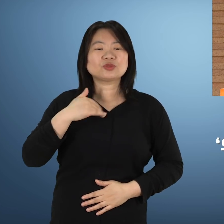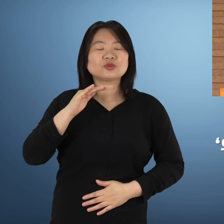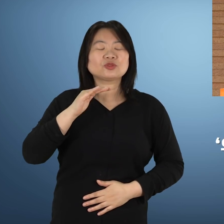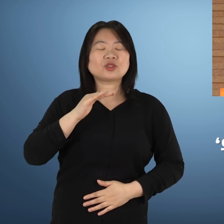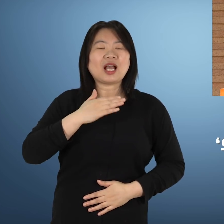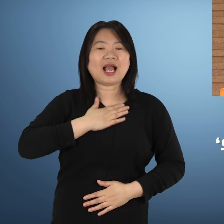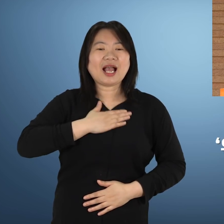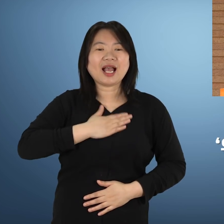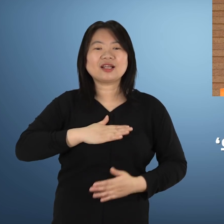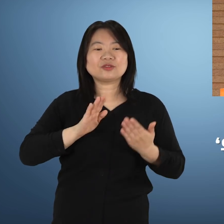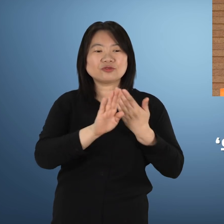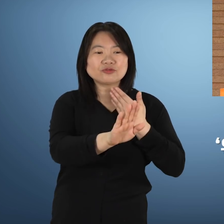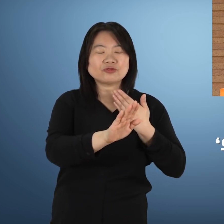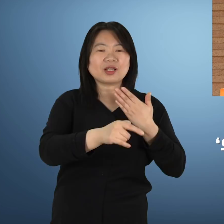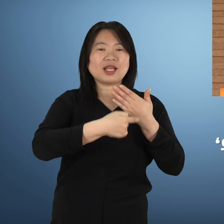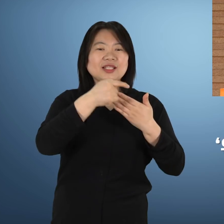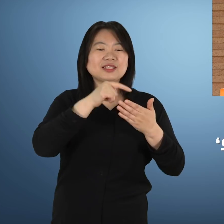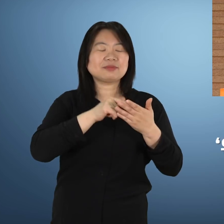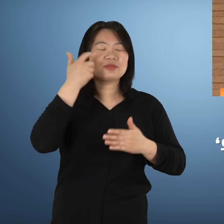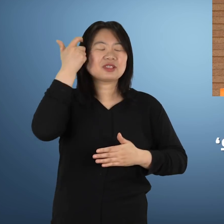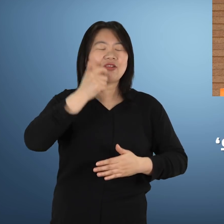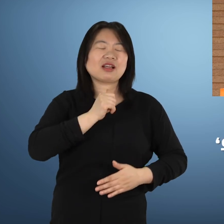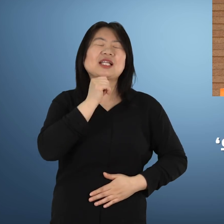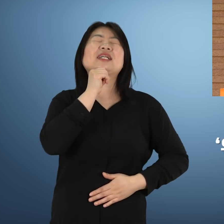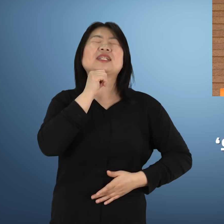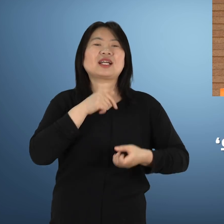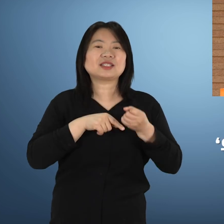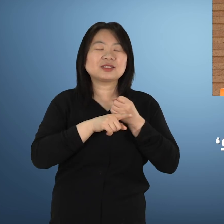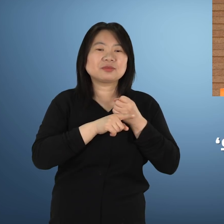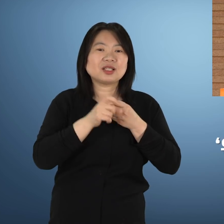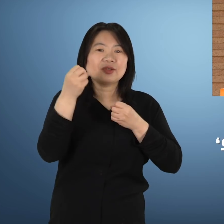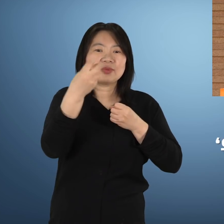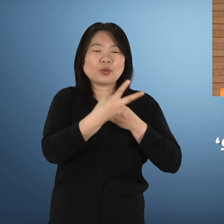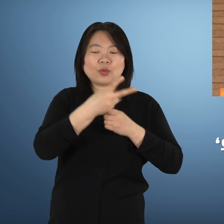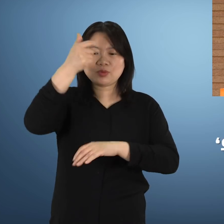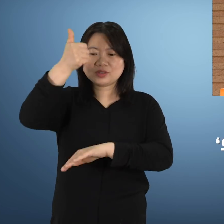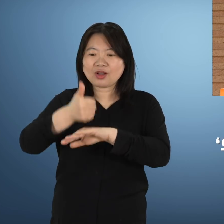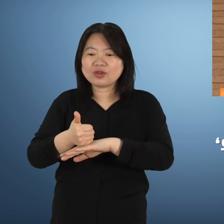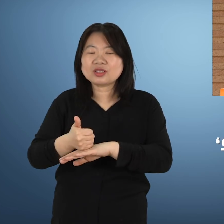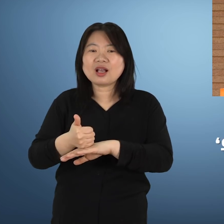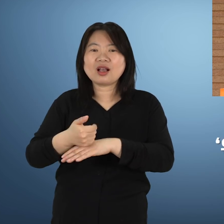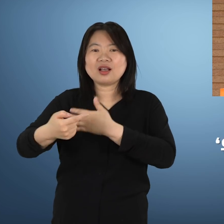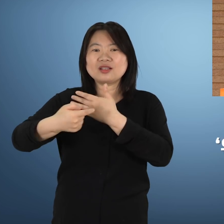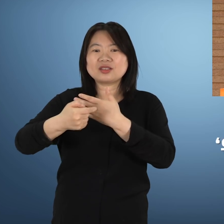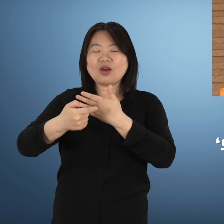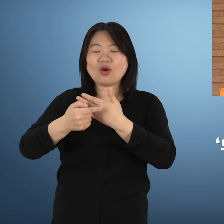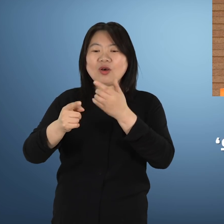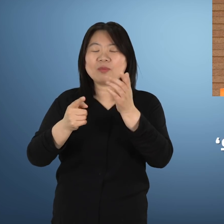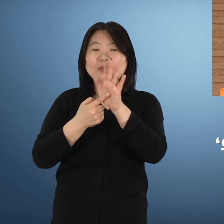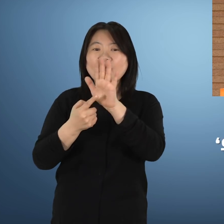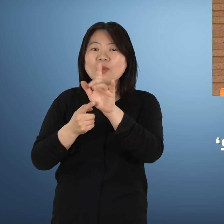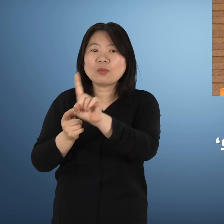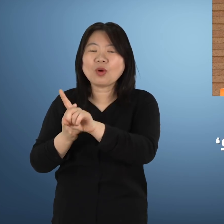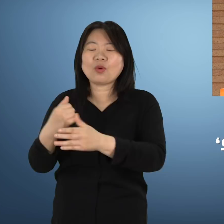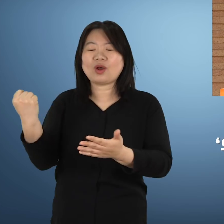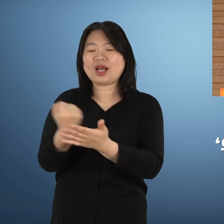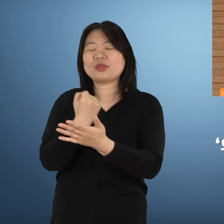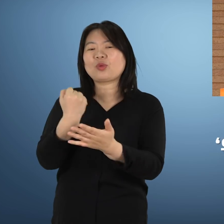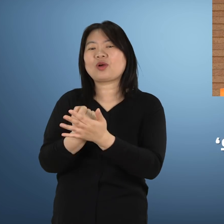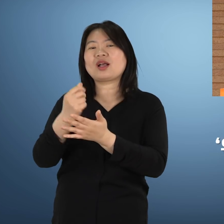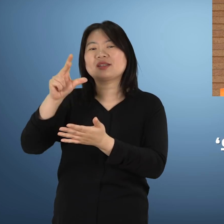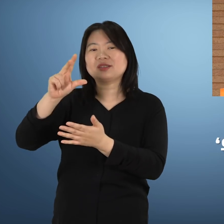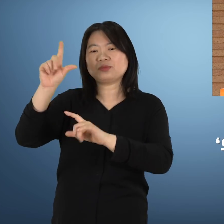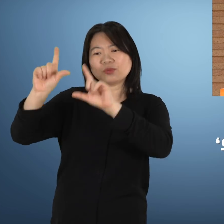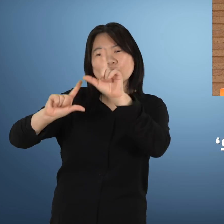심령이 가난하다는 거, 그리고 이어서 그 결과로 외적인 표현이 애통하는